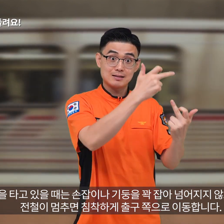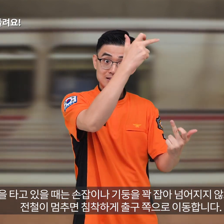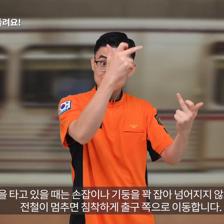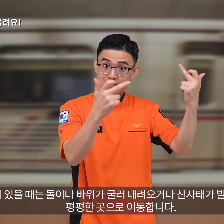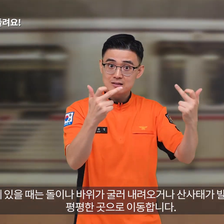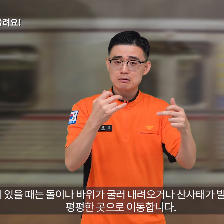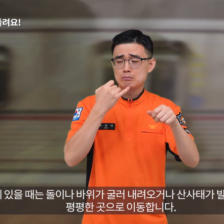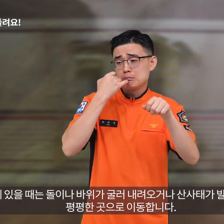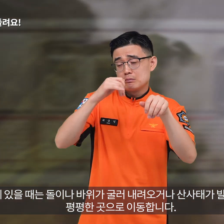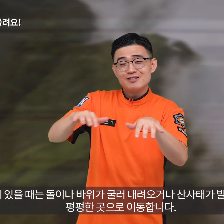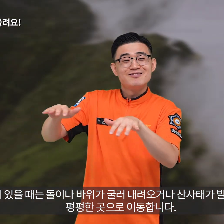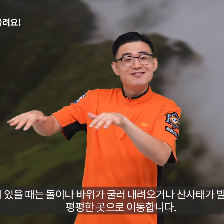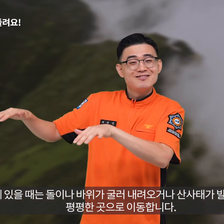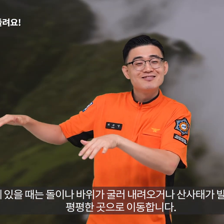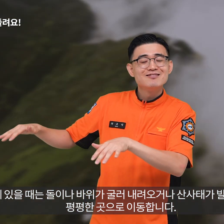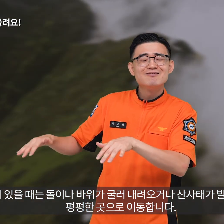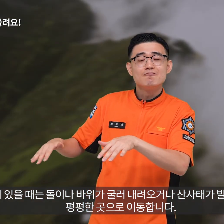산이나 바다에 있을 때는